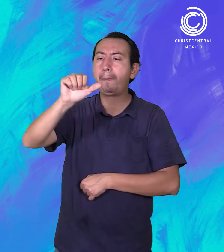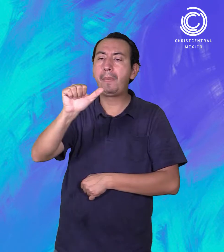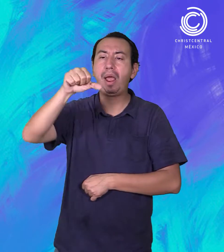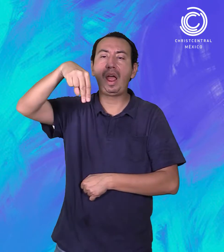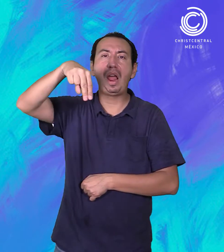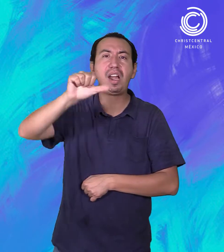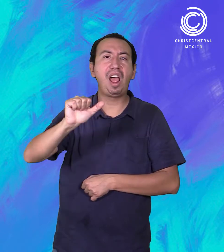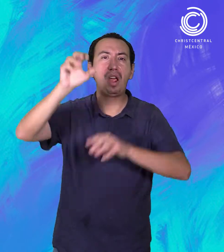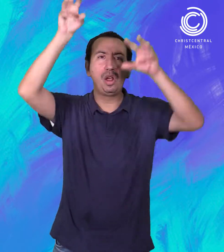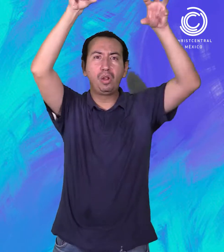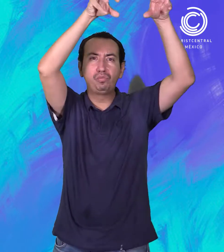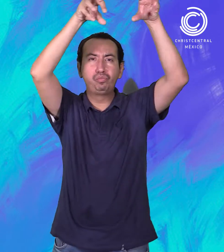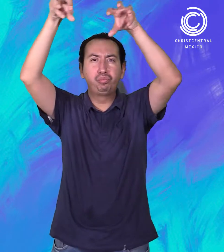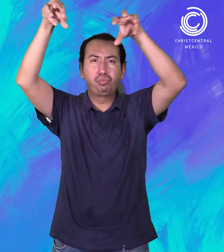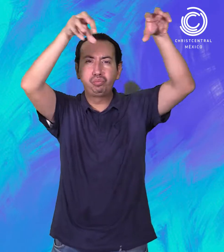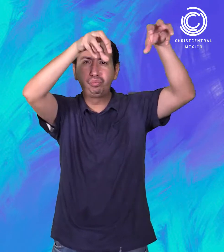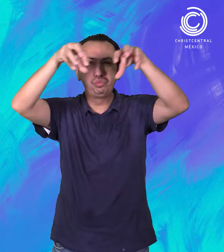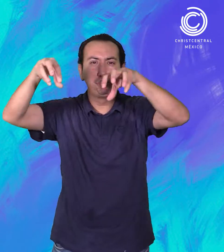maná.